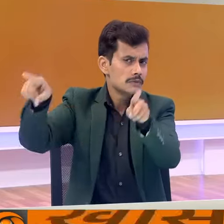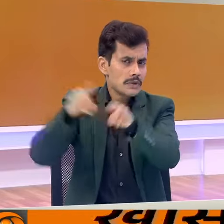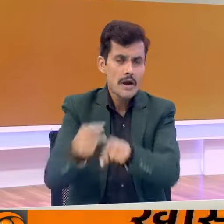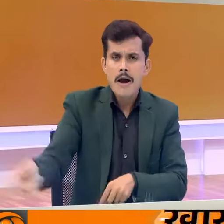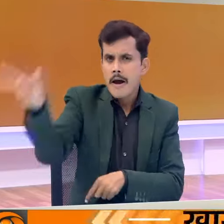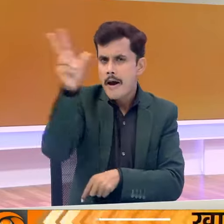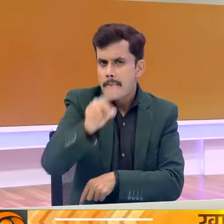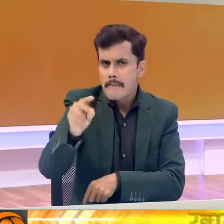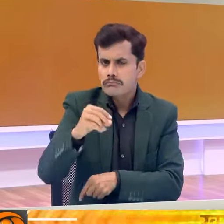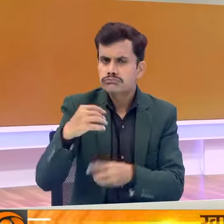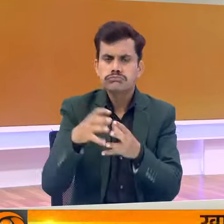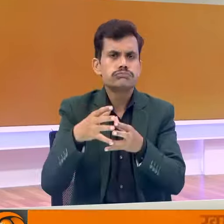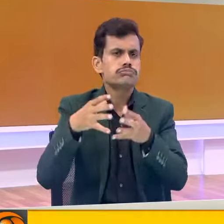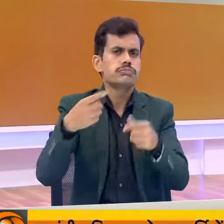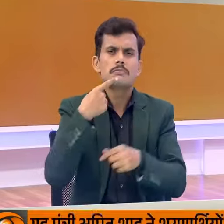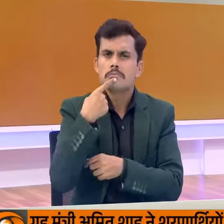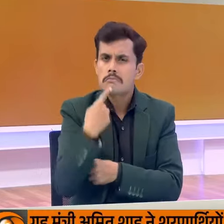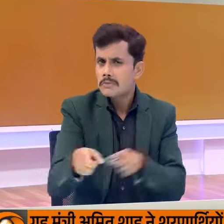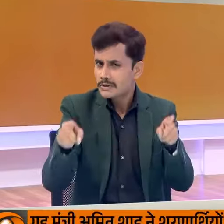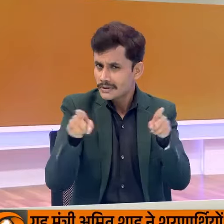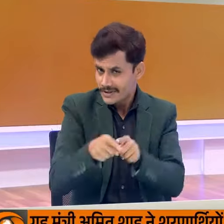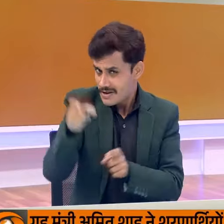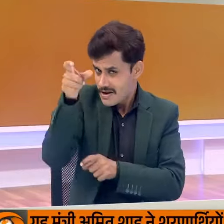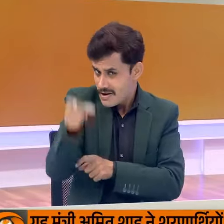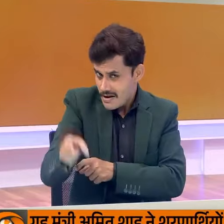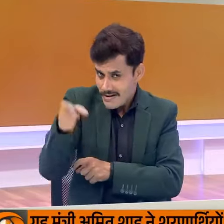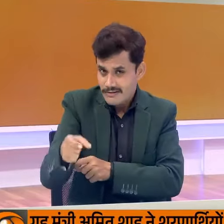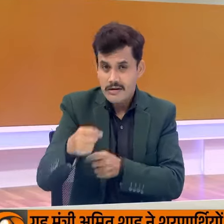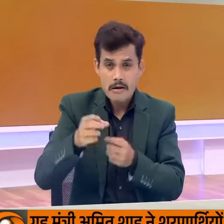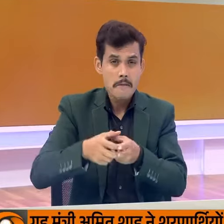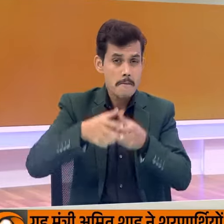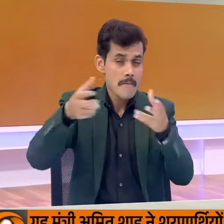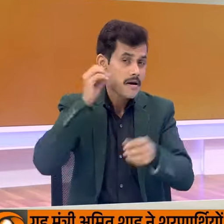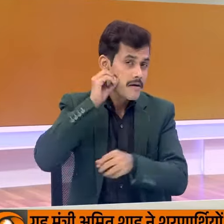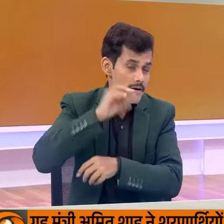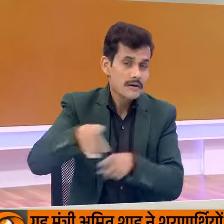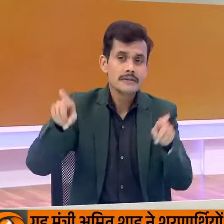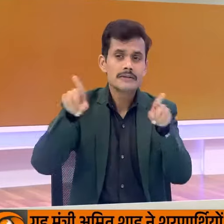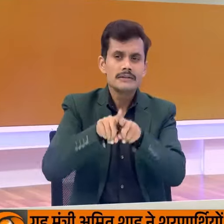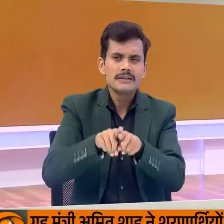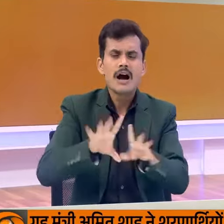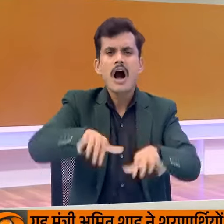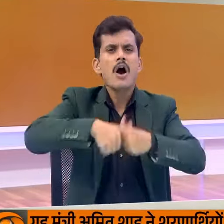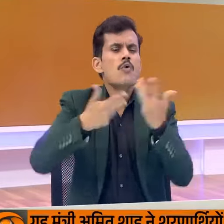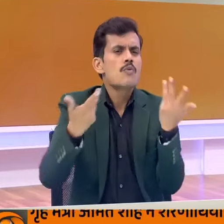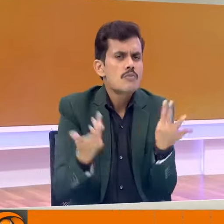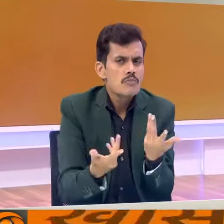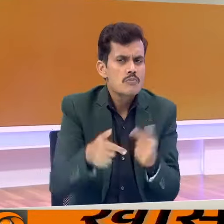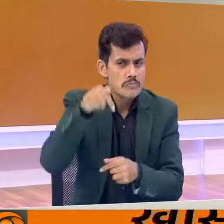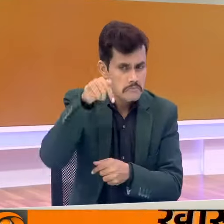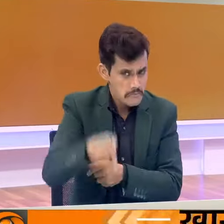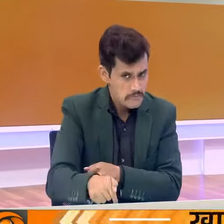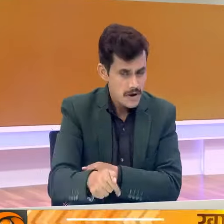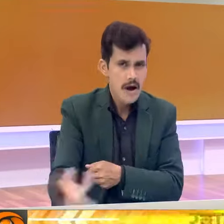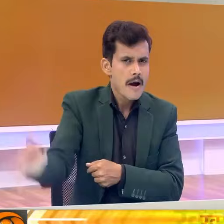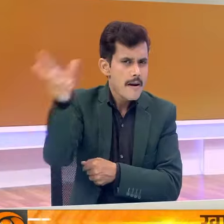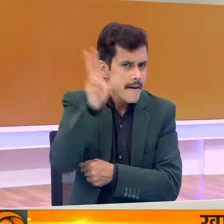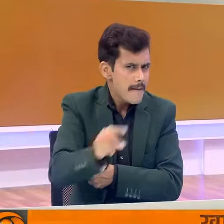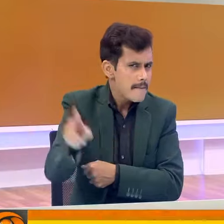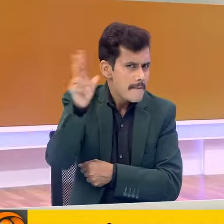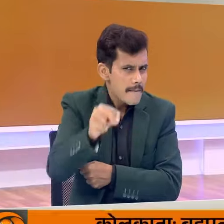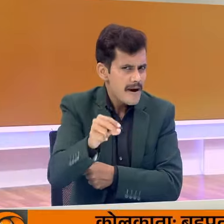लगातार ये लोग जुट रहे हैं और कहा जाए तो ये जनता को एक बड़ा मैसेज भी देना चाहते हैं। कि किस तरह से जो लगातार इस